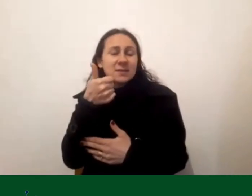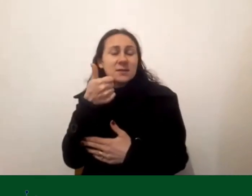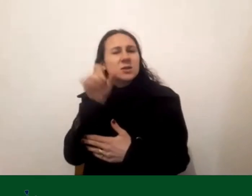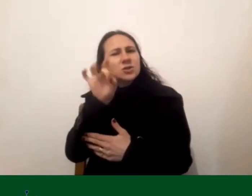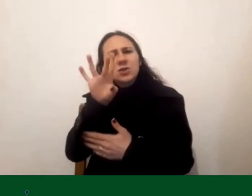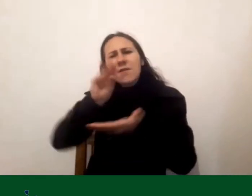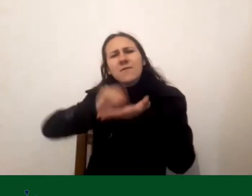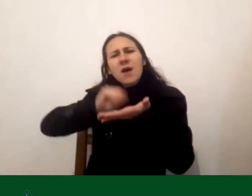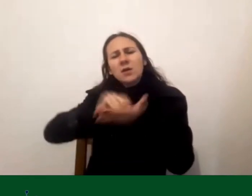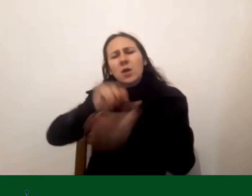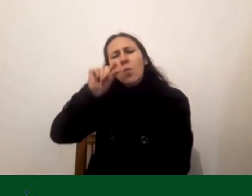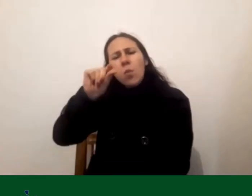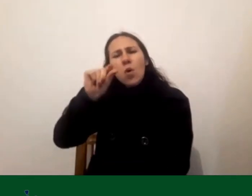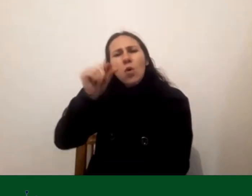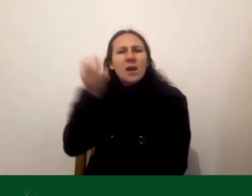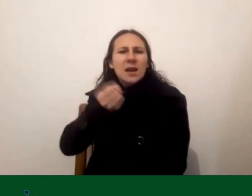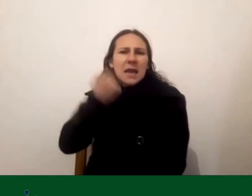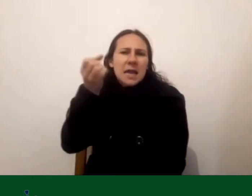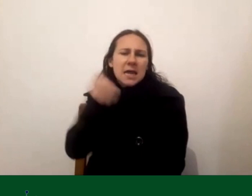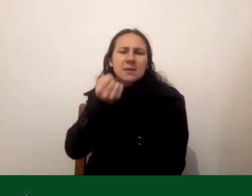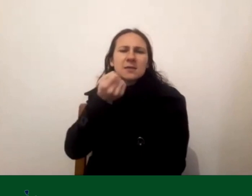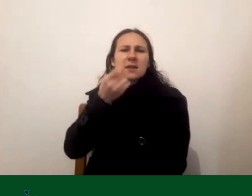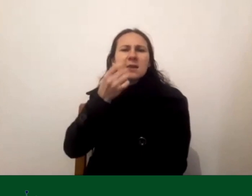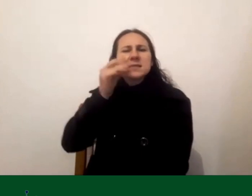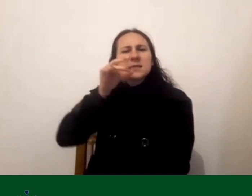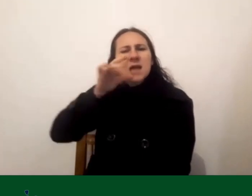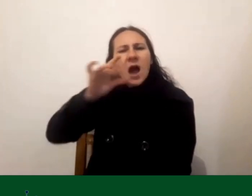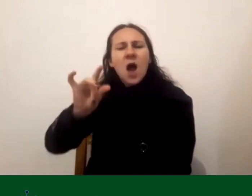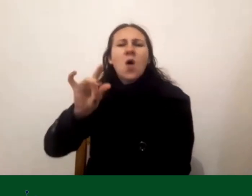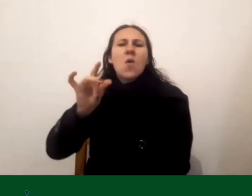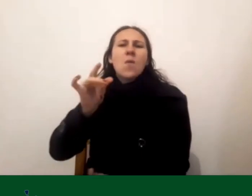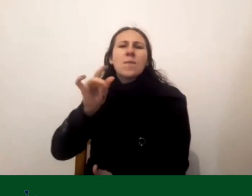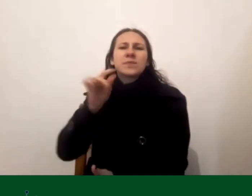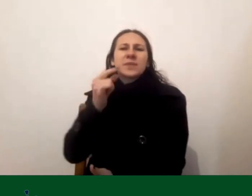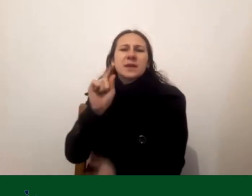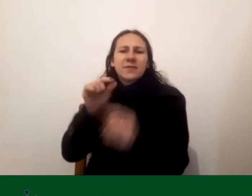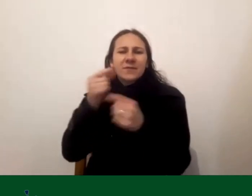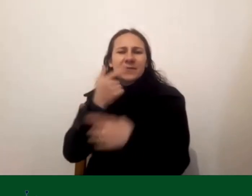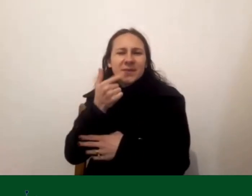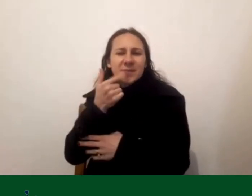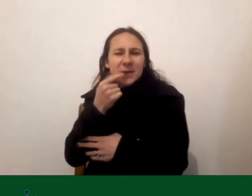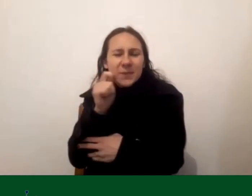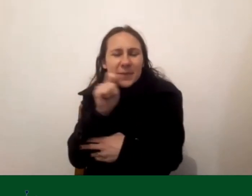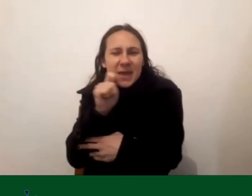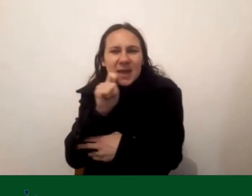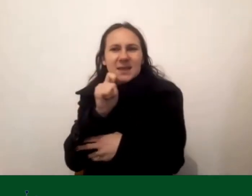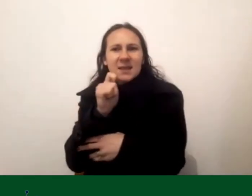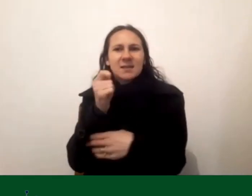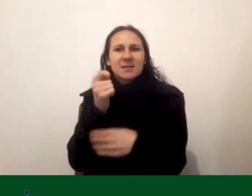de leite, sal, pimenta, algumas ervas. Ficaria perfeita."